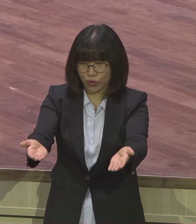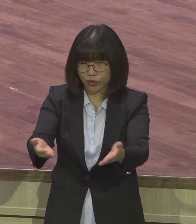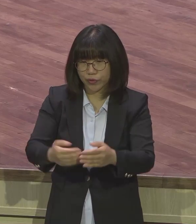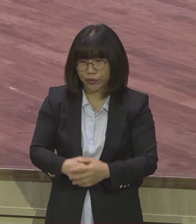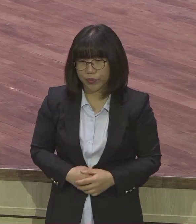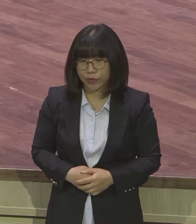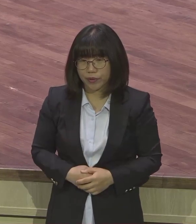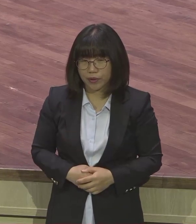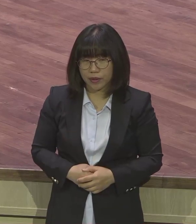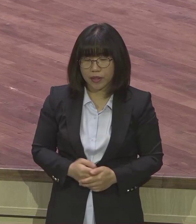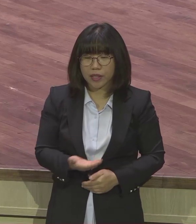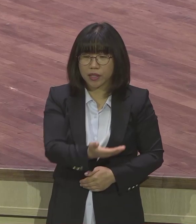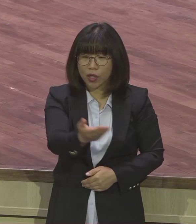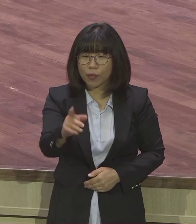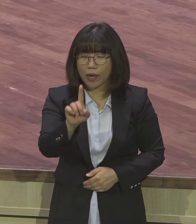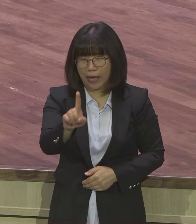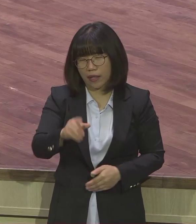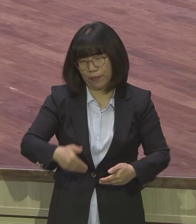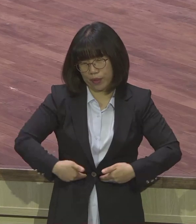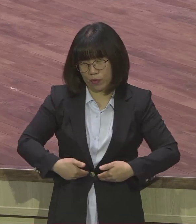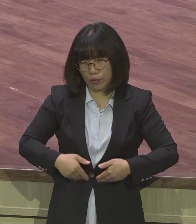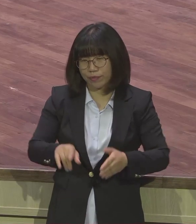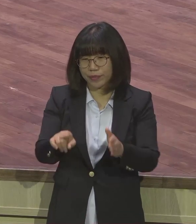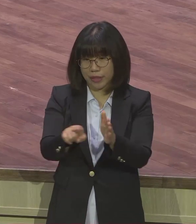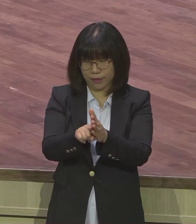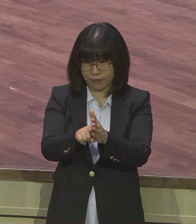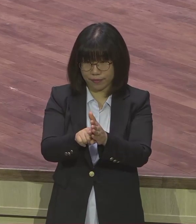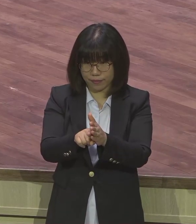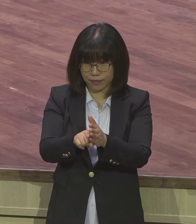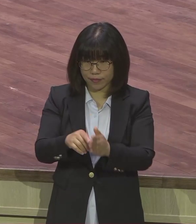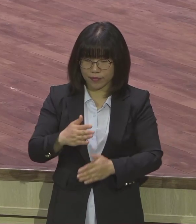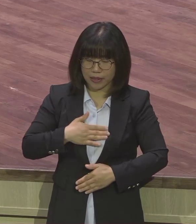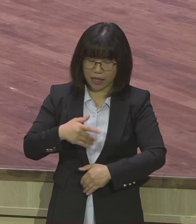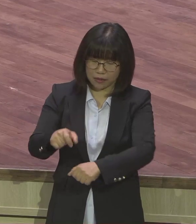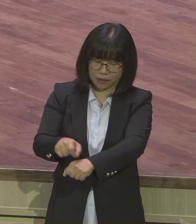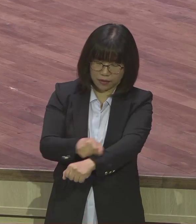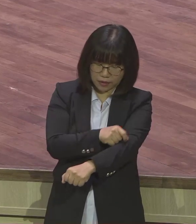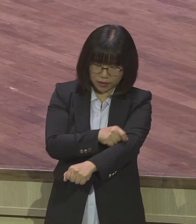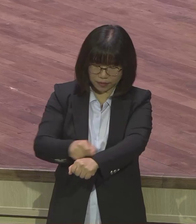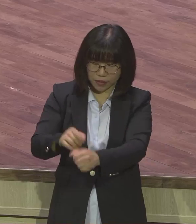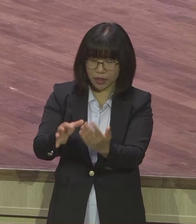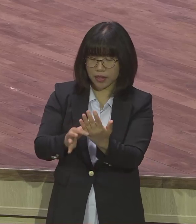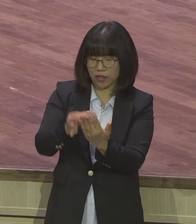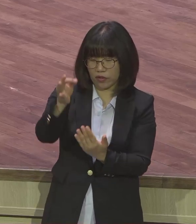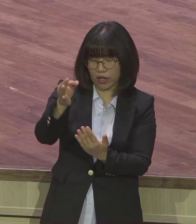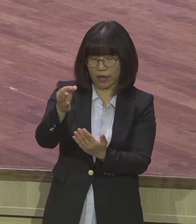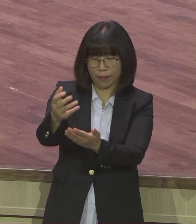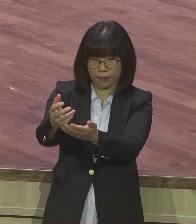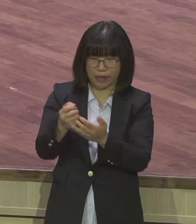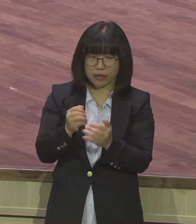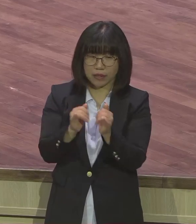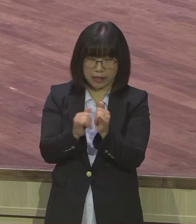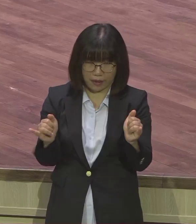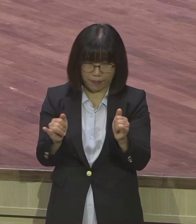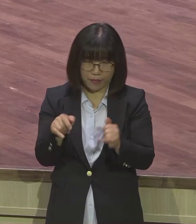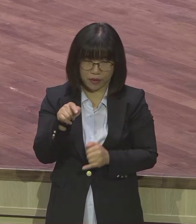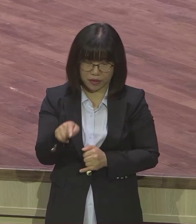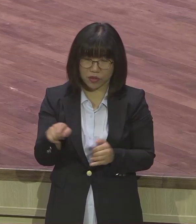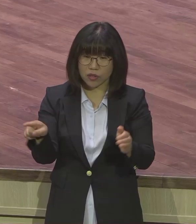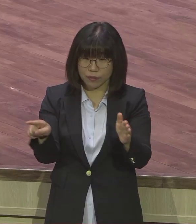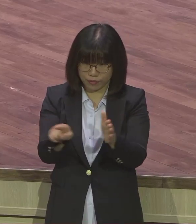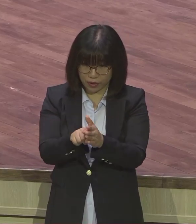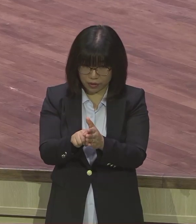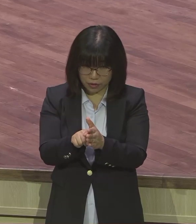있으면 돼. 믿음. 이걸 사실 믿는 거예요. 나는 특별하게 선택된 그릇이다. 믿는 거예요.